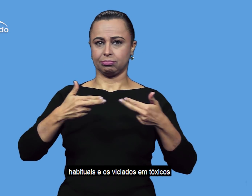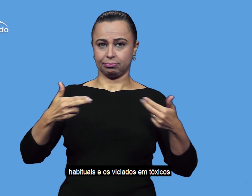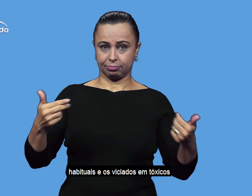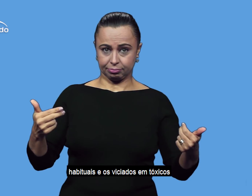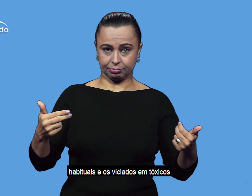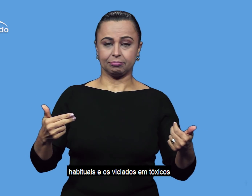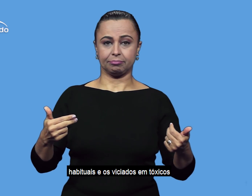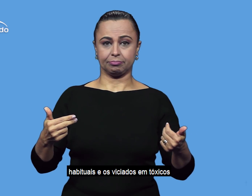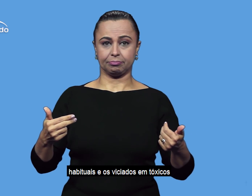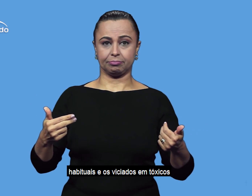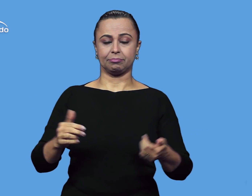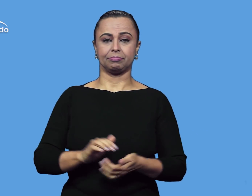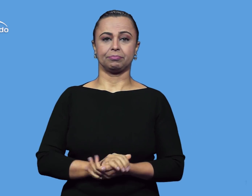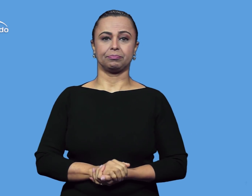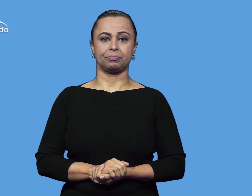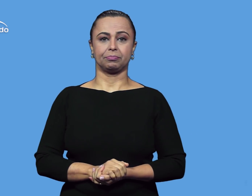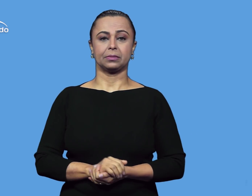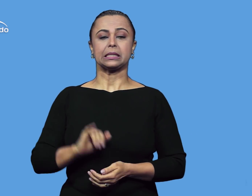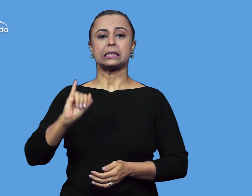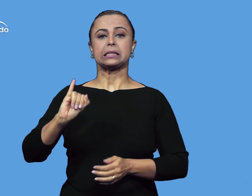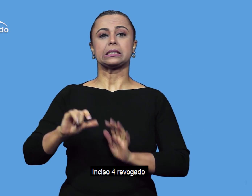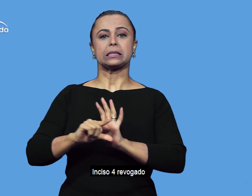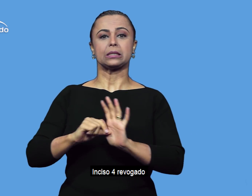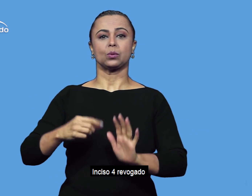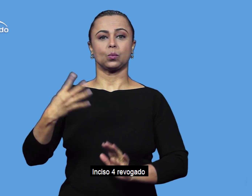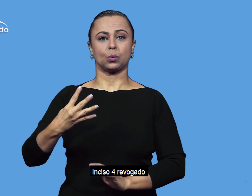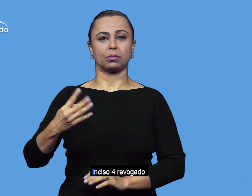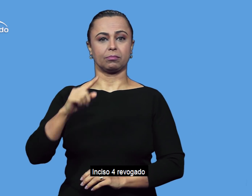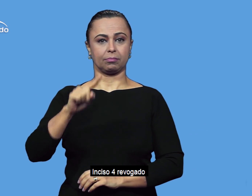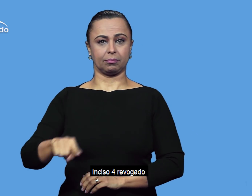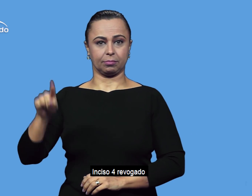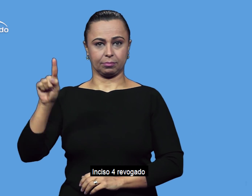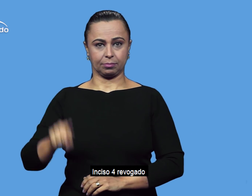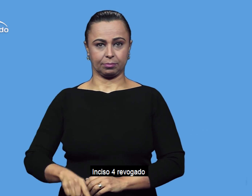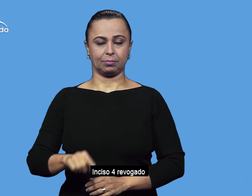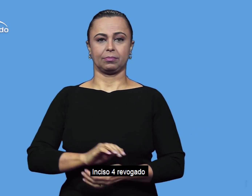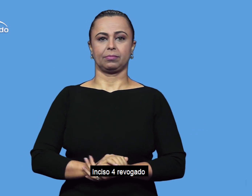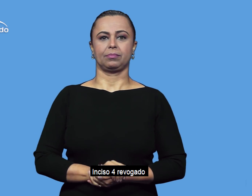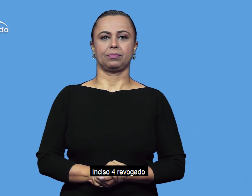tóxicos inciso 4 revogado